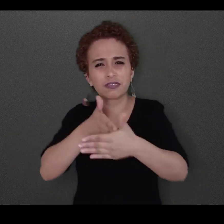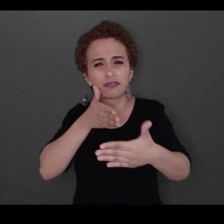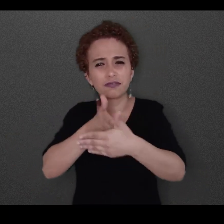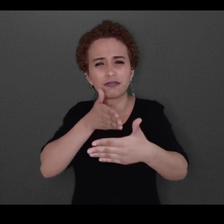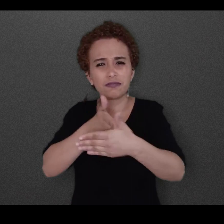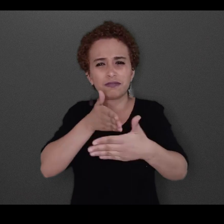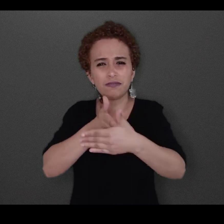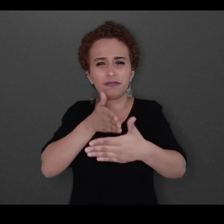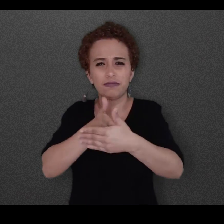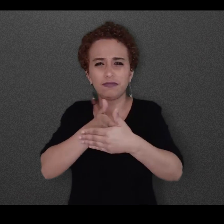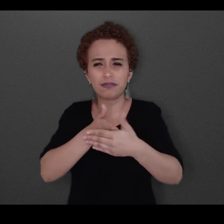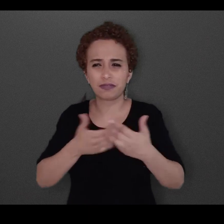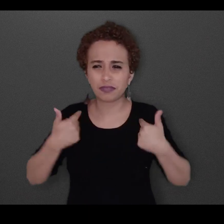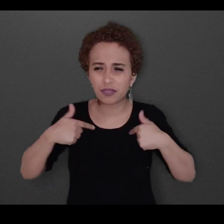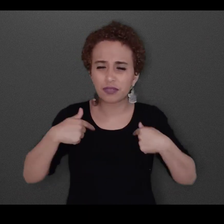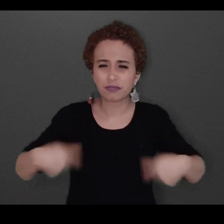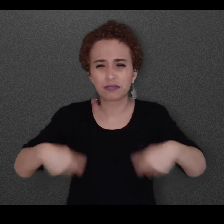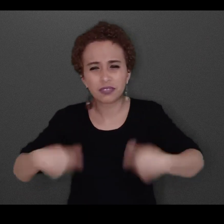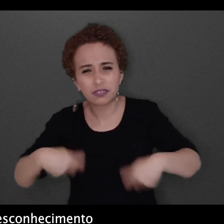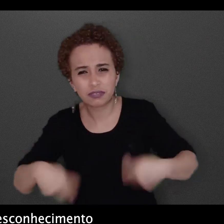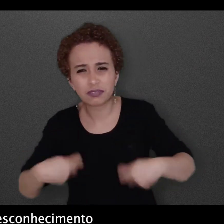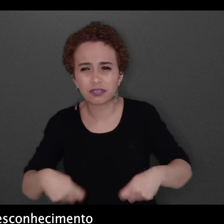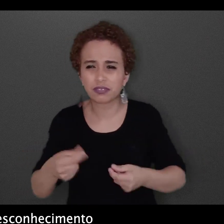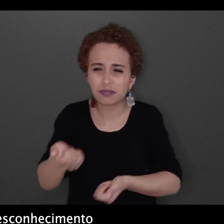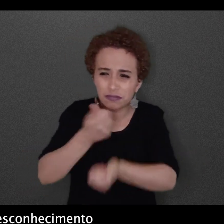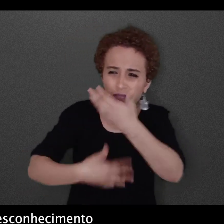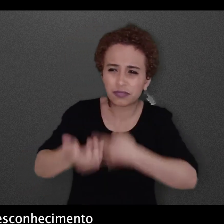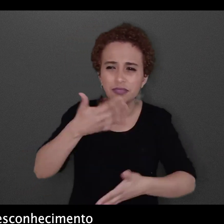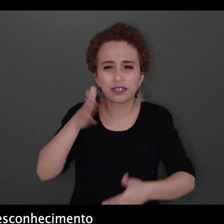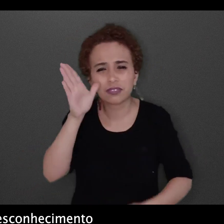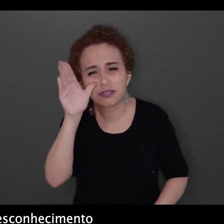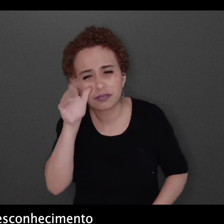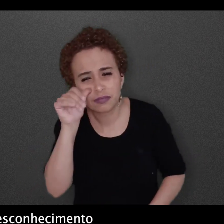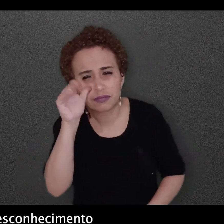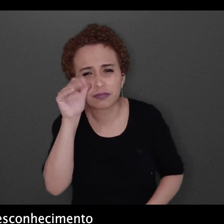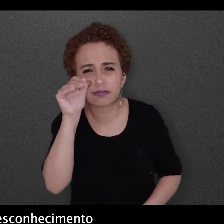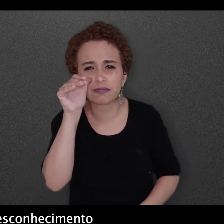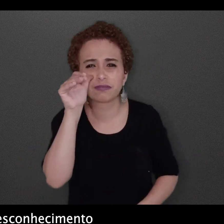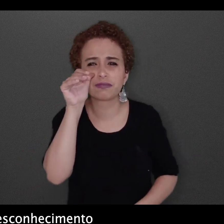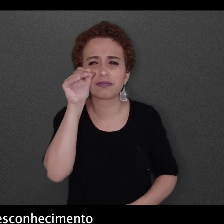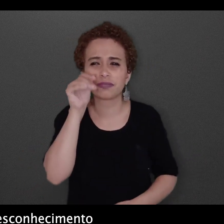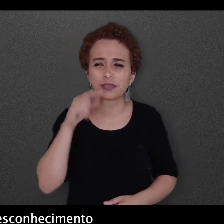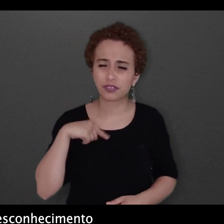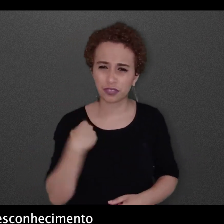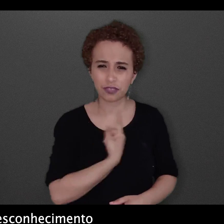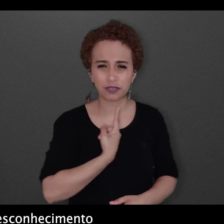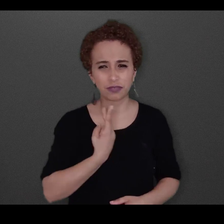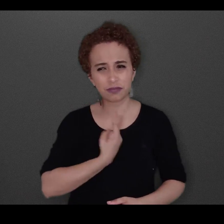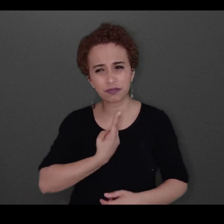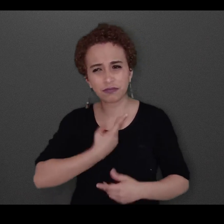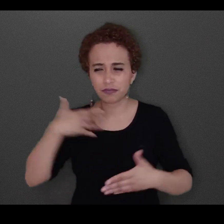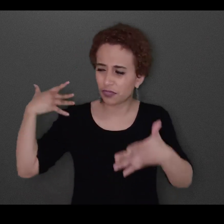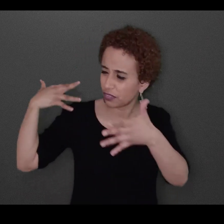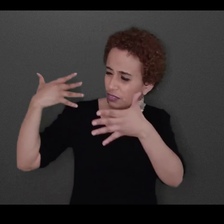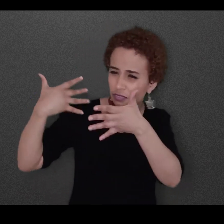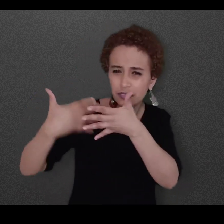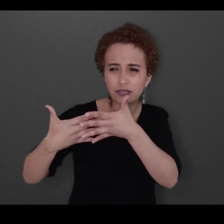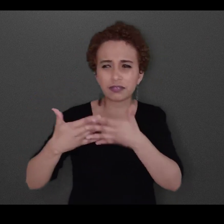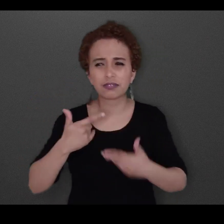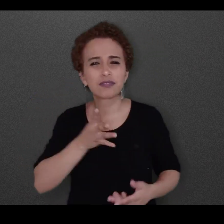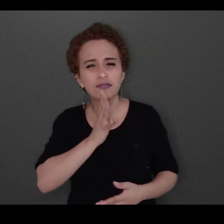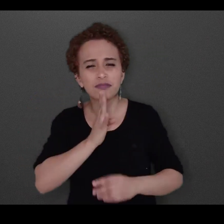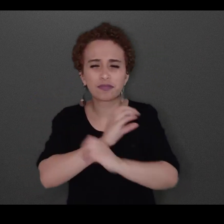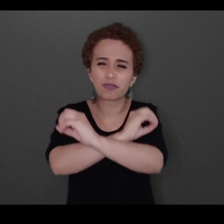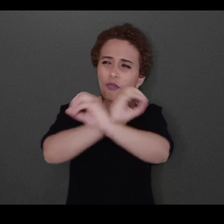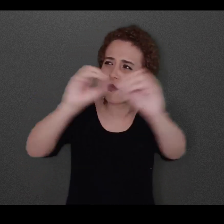Precisamos ouvir essas pessoas. Nossa cultura é de desconhecimento do outro. Quem